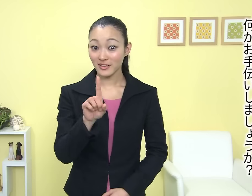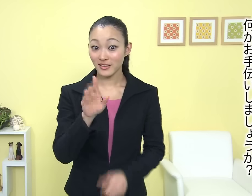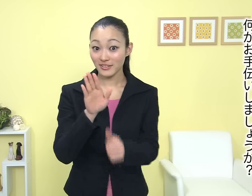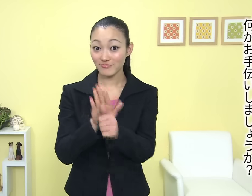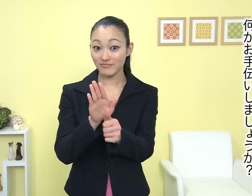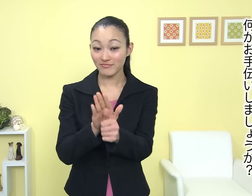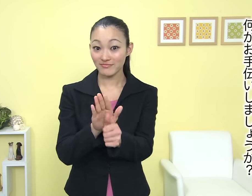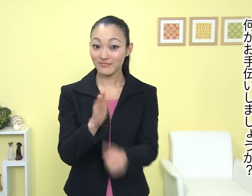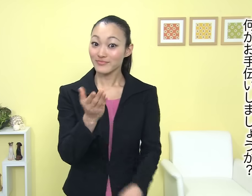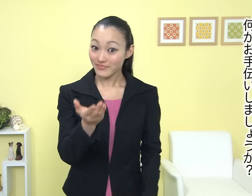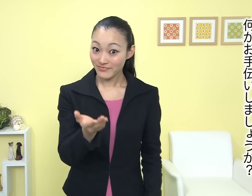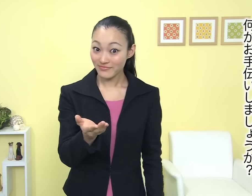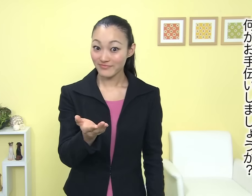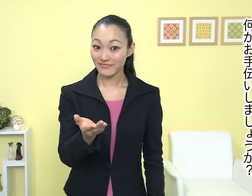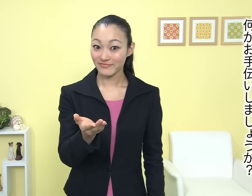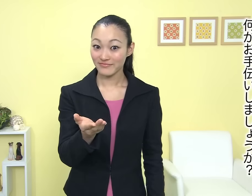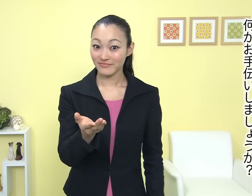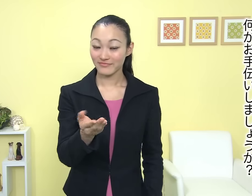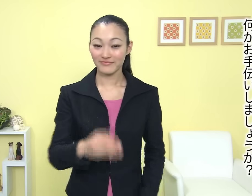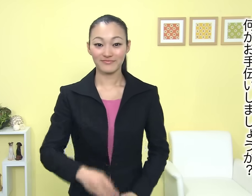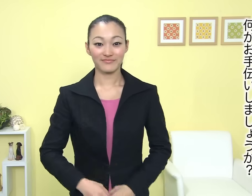何かお手伝いしましょうか。